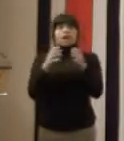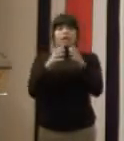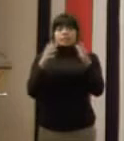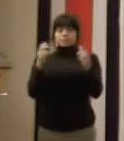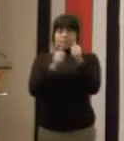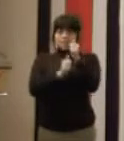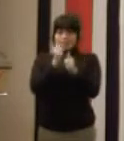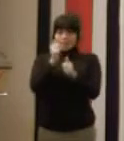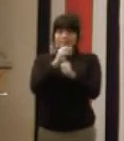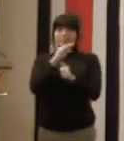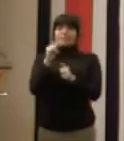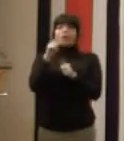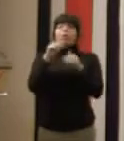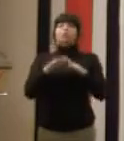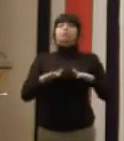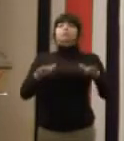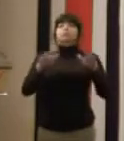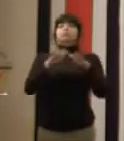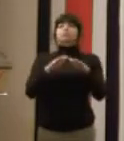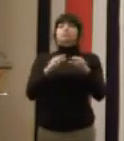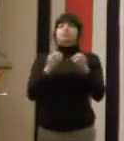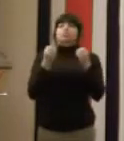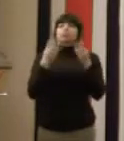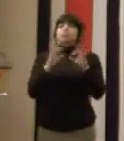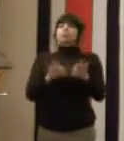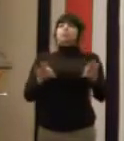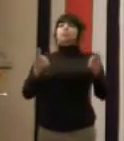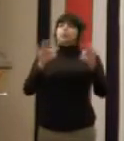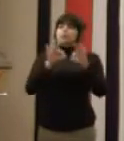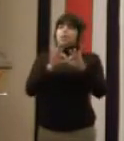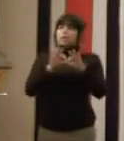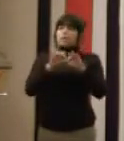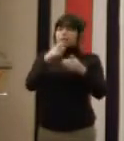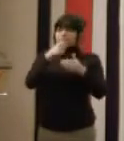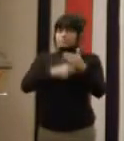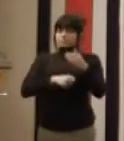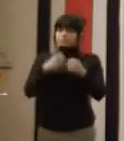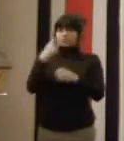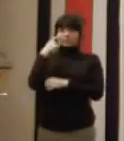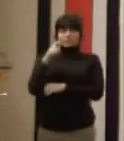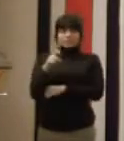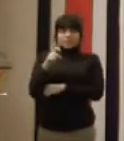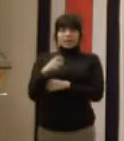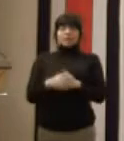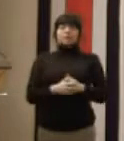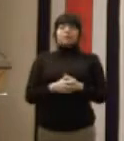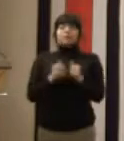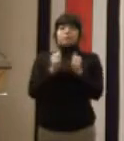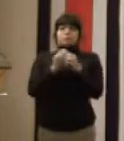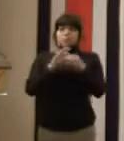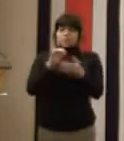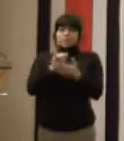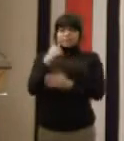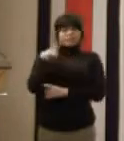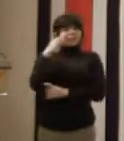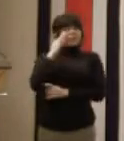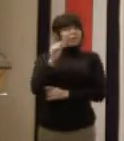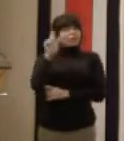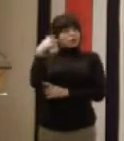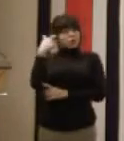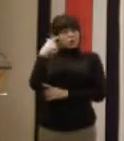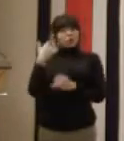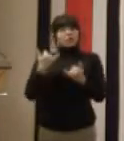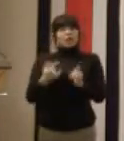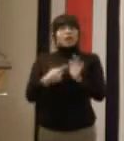crecimiento mayor y en un contexto de muy importantes restricciones fiscales. Con esto creo que el gobierno